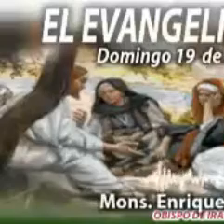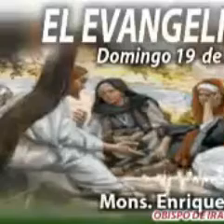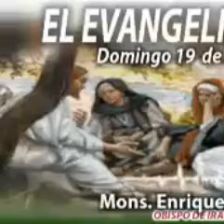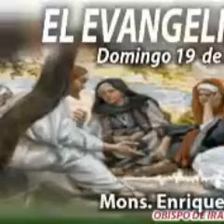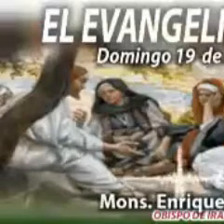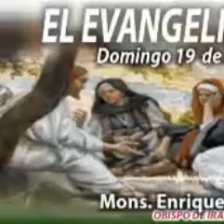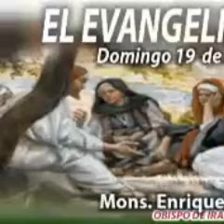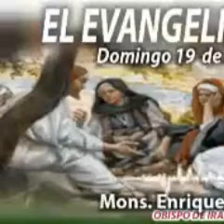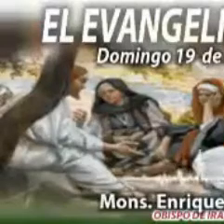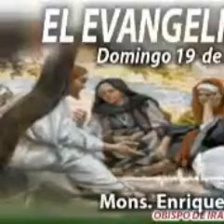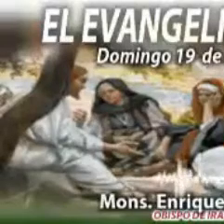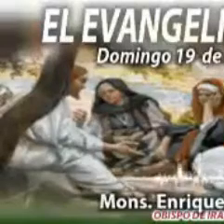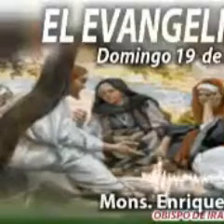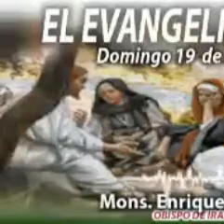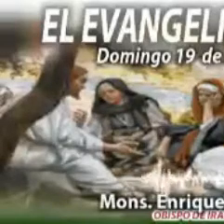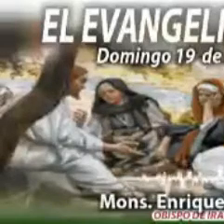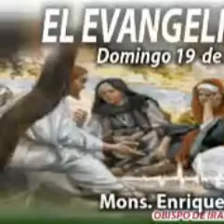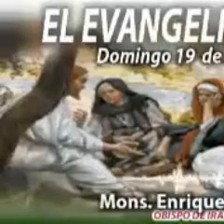Aliméntame,